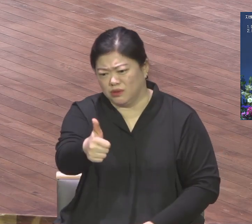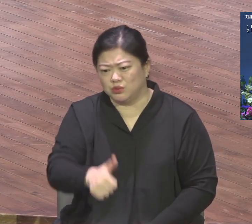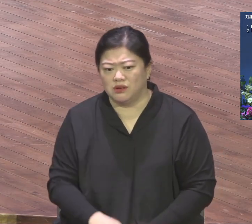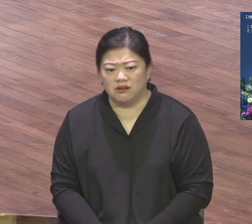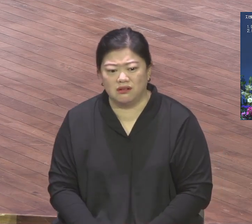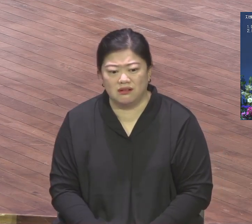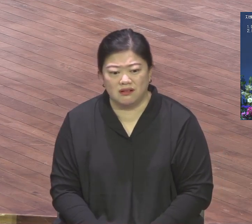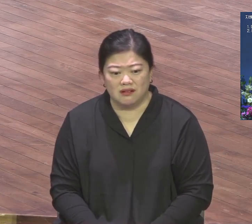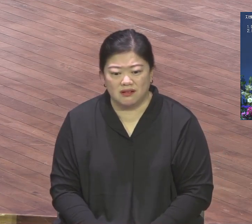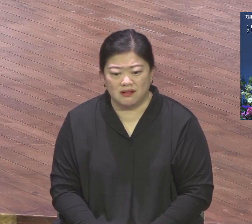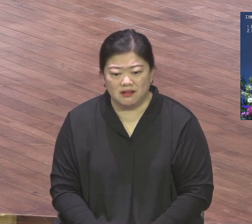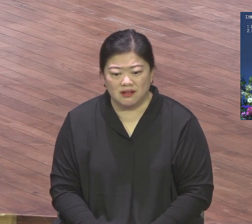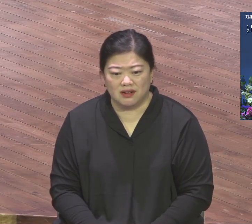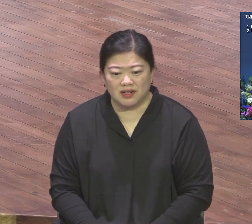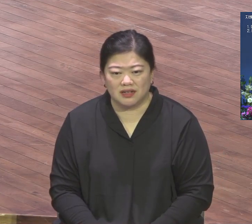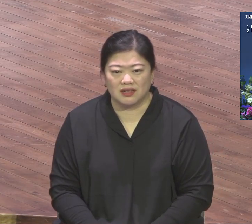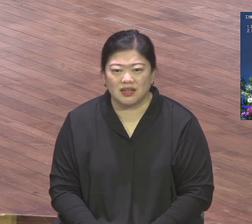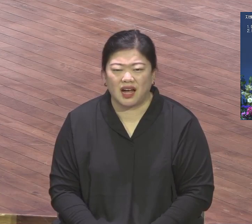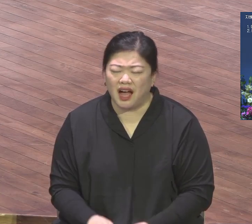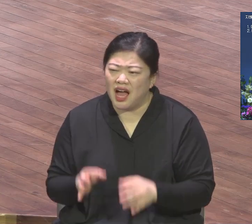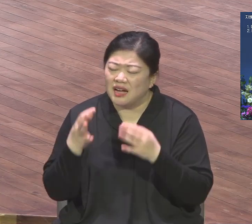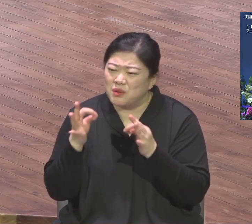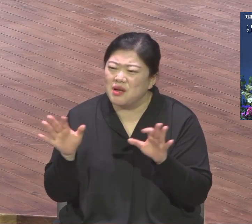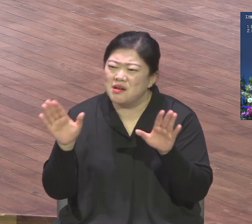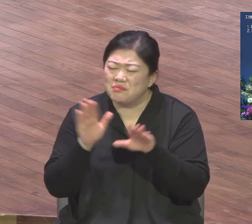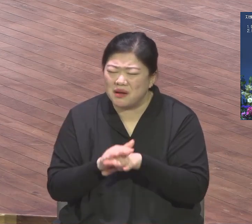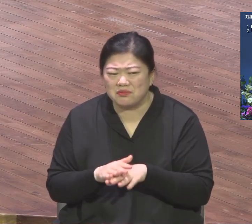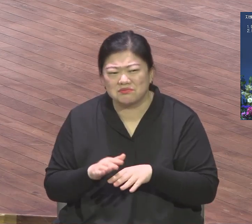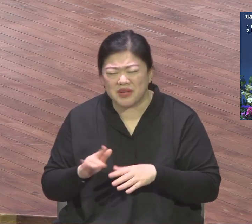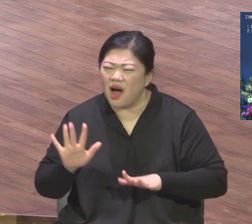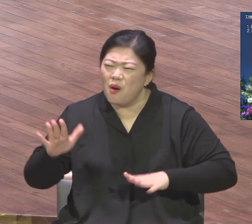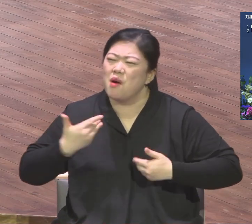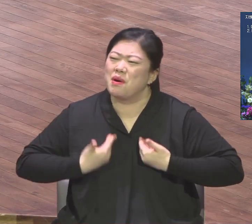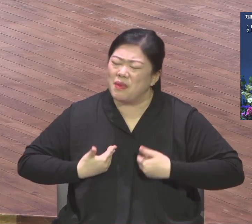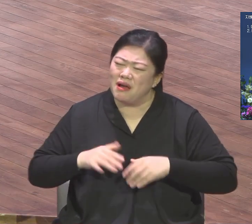축복의 자리를 놓죠. 거리가 멀었어. 이래저래 멀었어. 이래서 저래서.